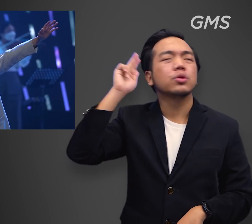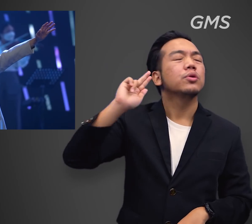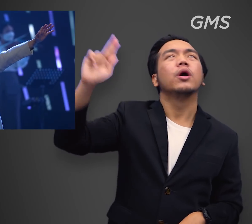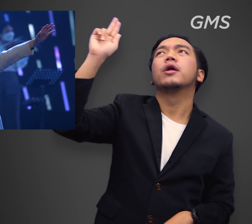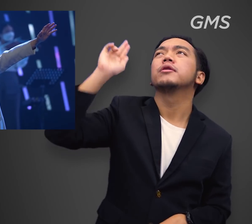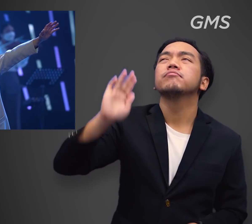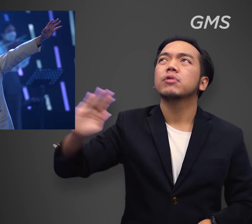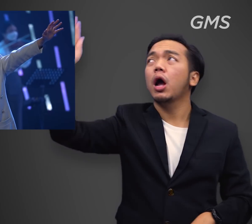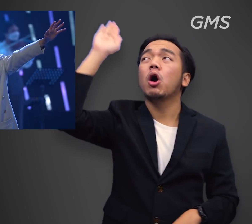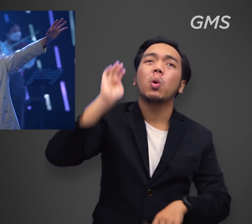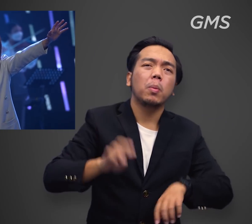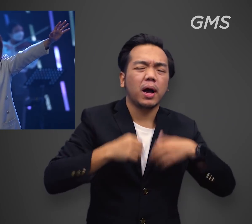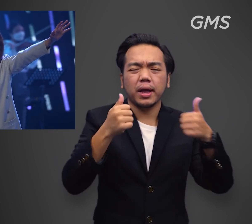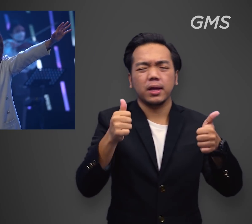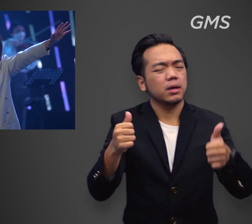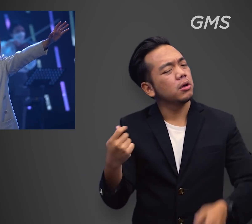Kami